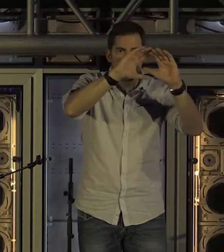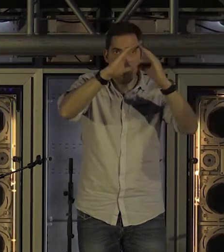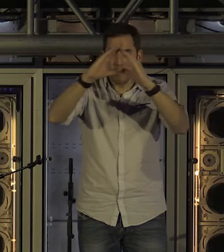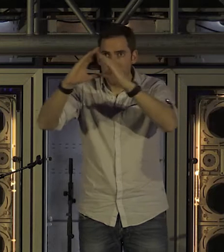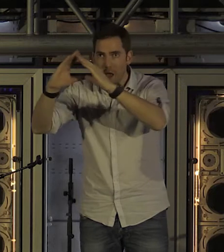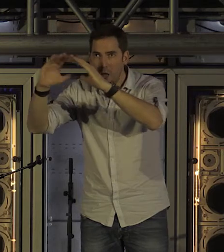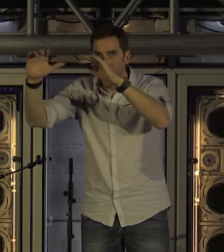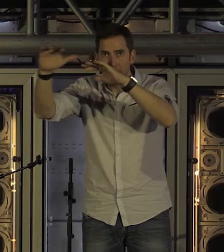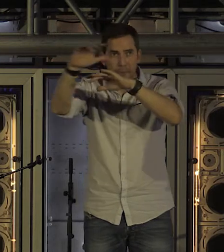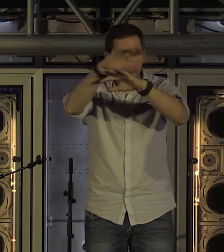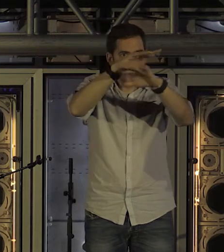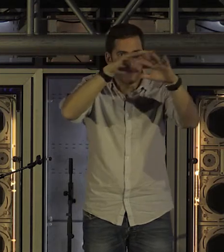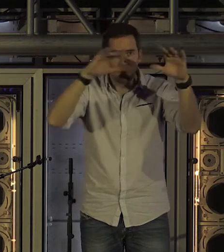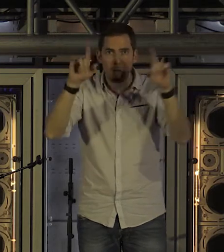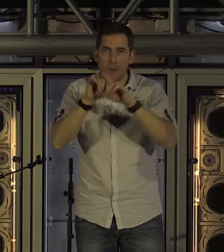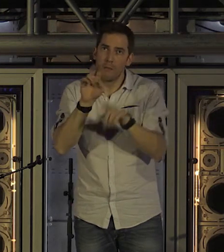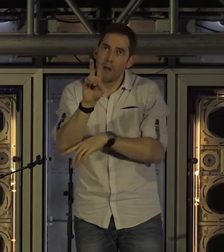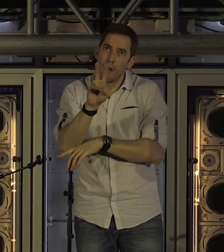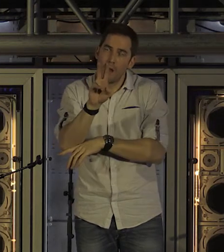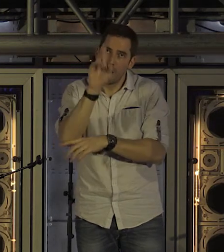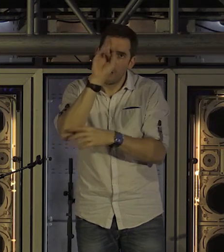des questions étonnantes.